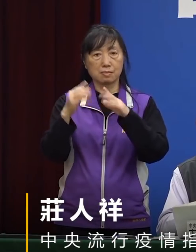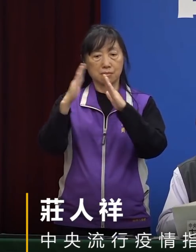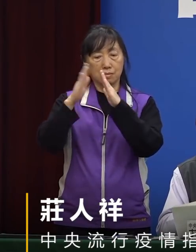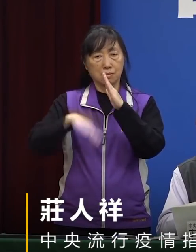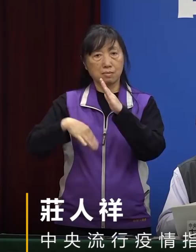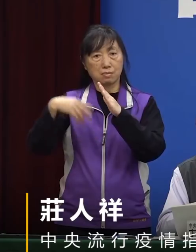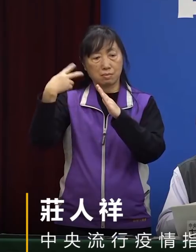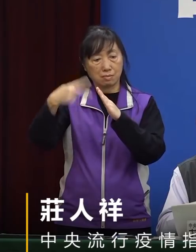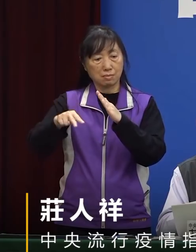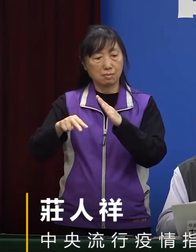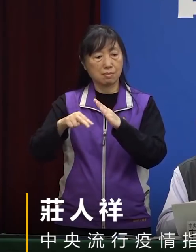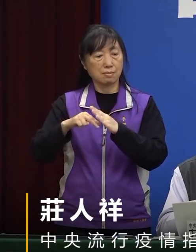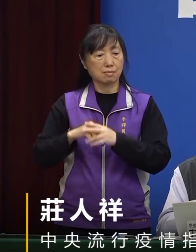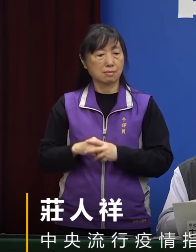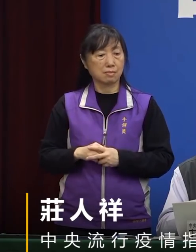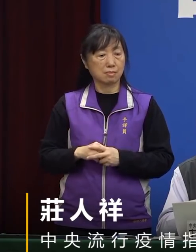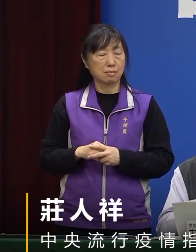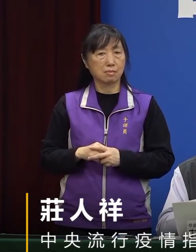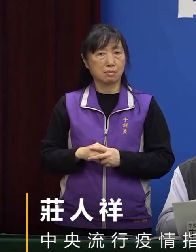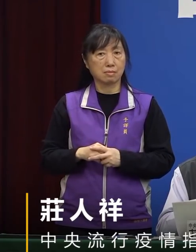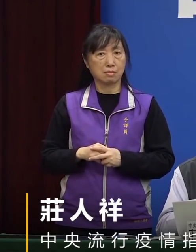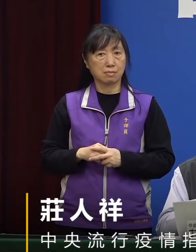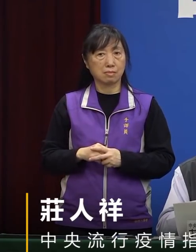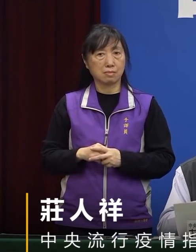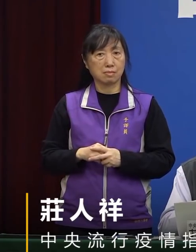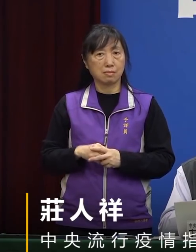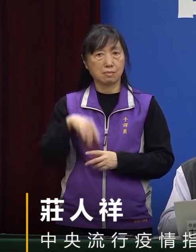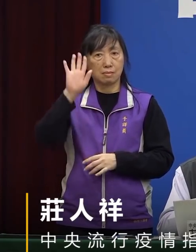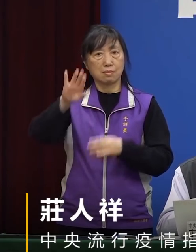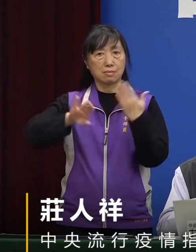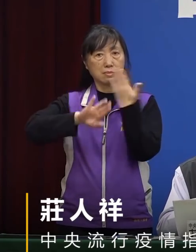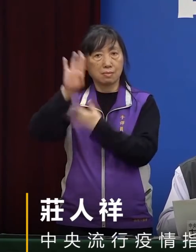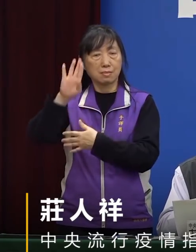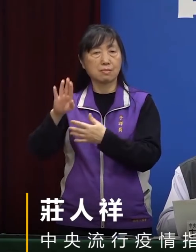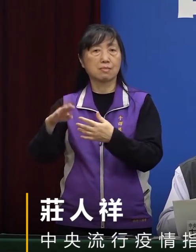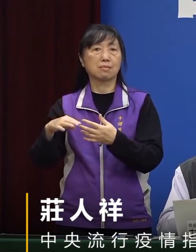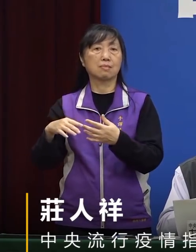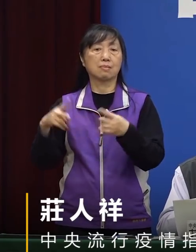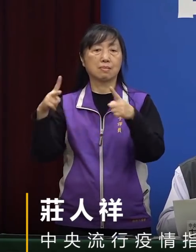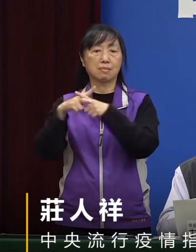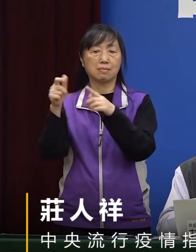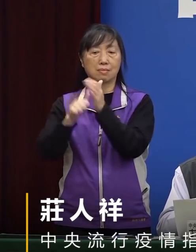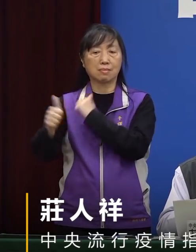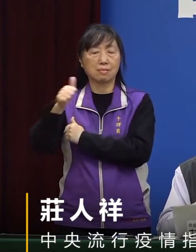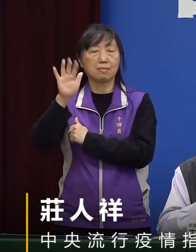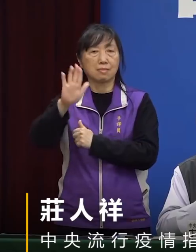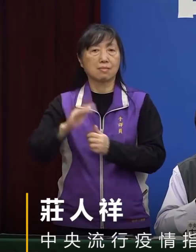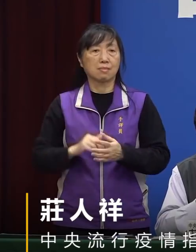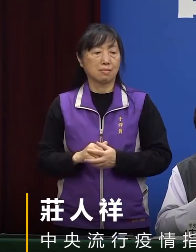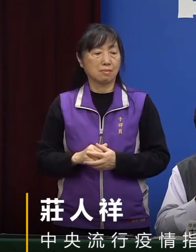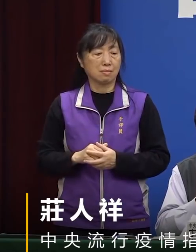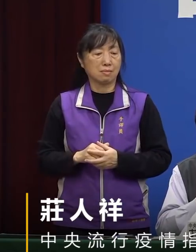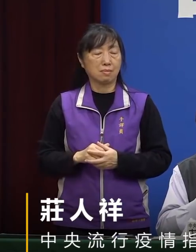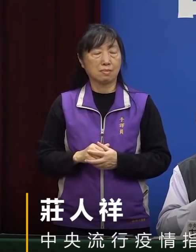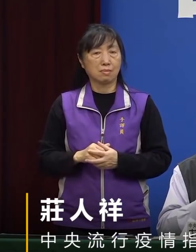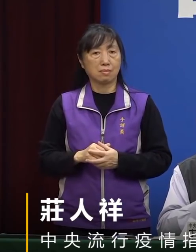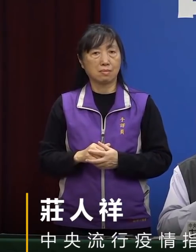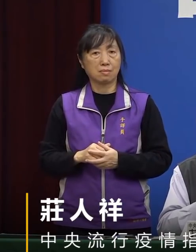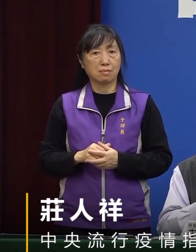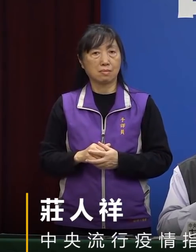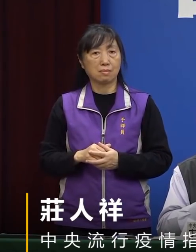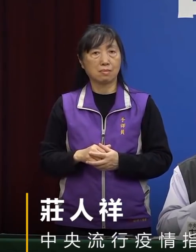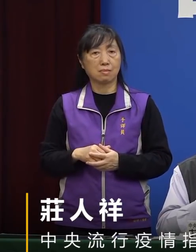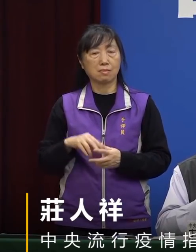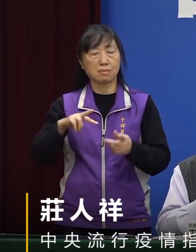还有这个他的这个另外一个小儿子哦，那跟他的